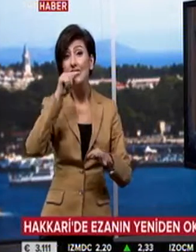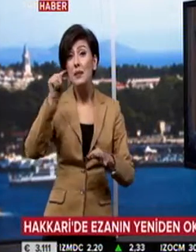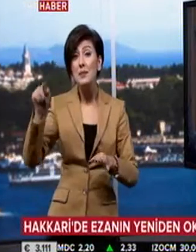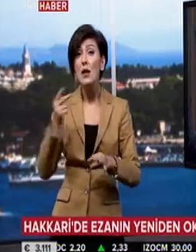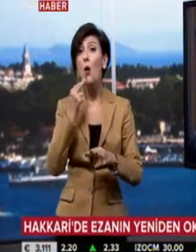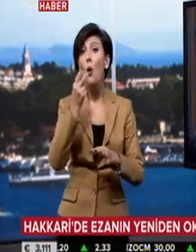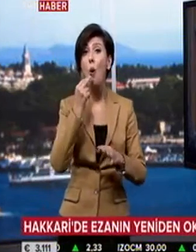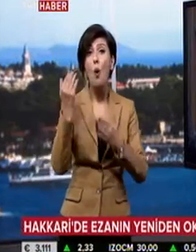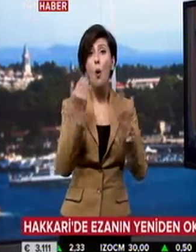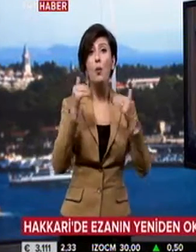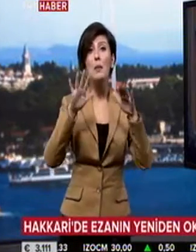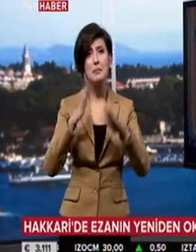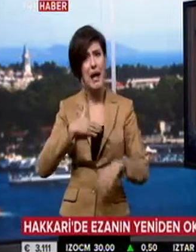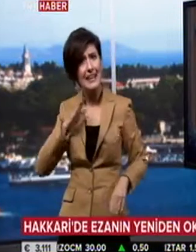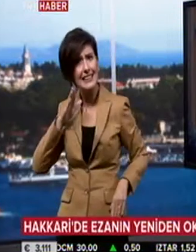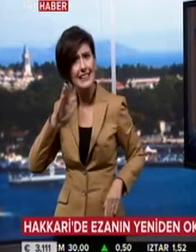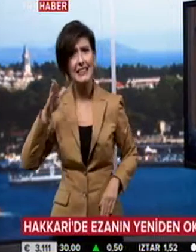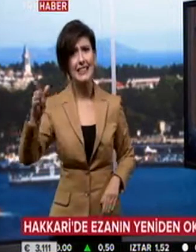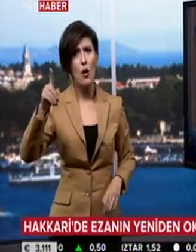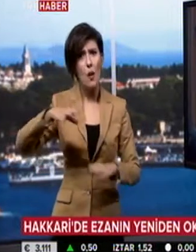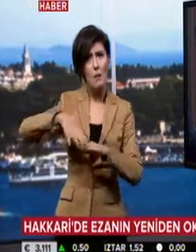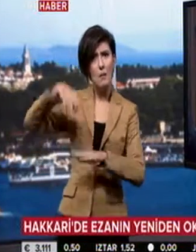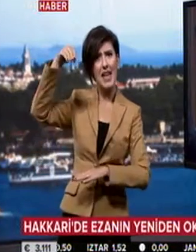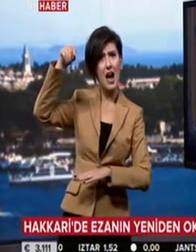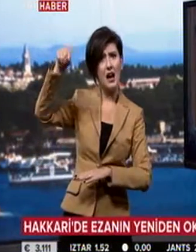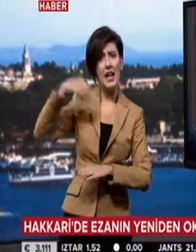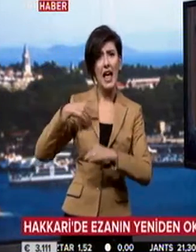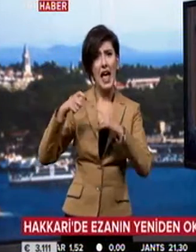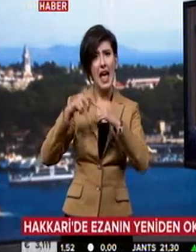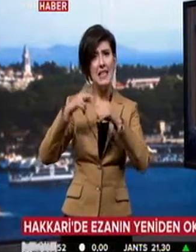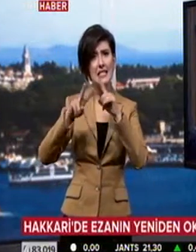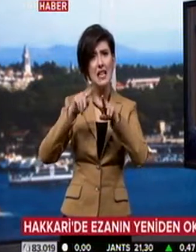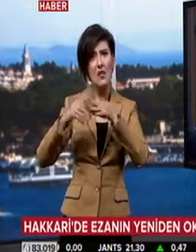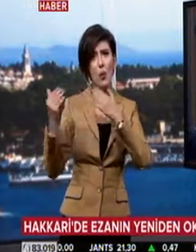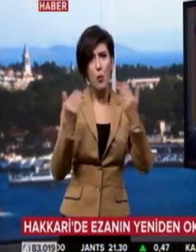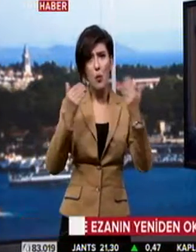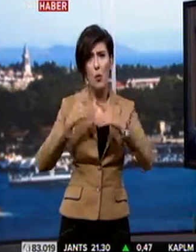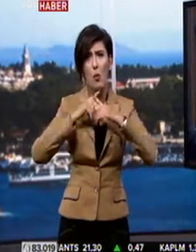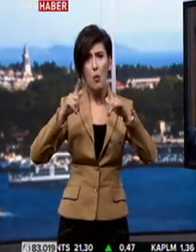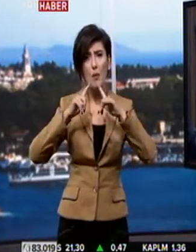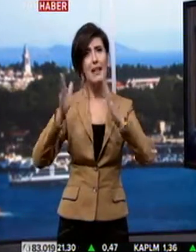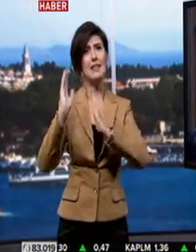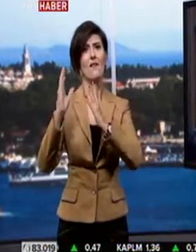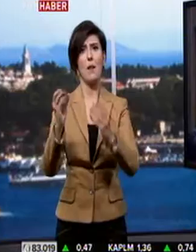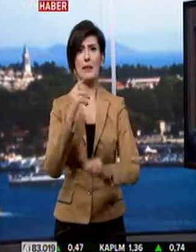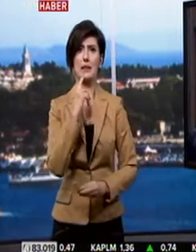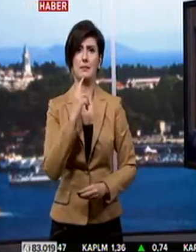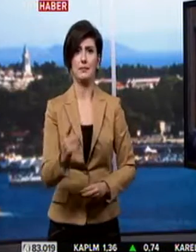kimse okumasa ben gider o minarelerden ezanı okumaya devam ederim, dedi.